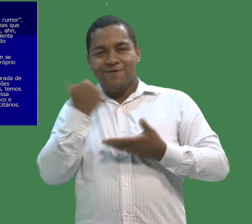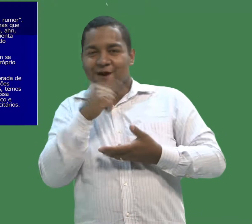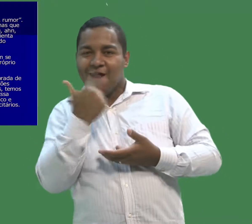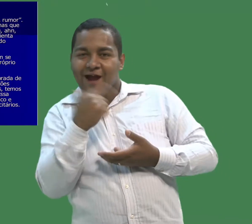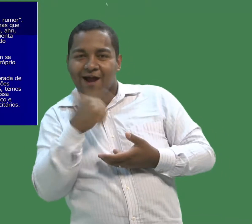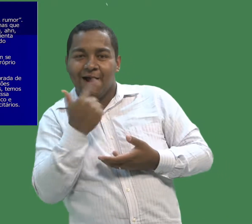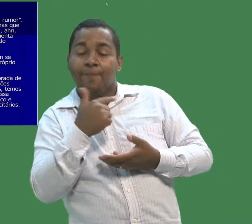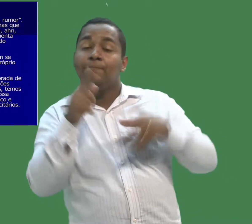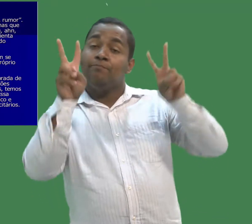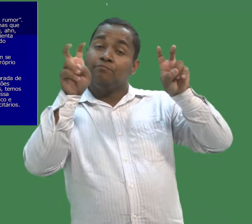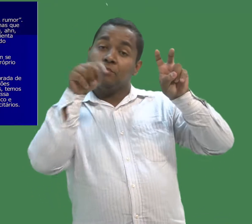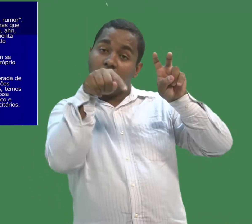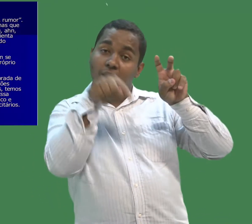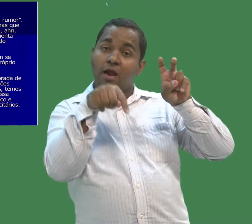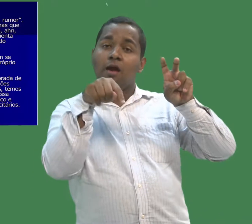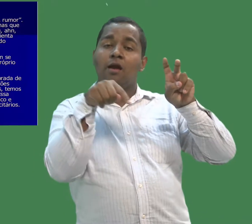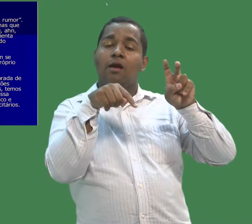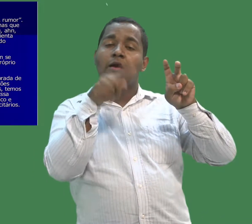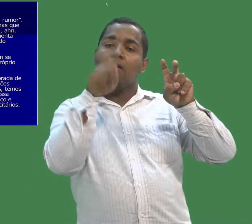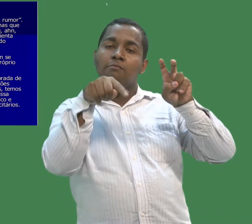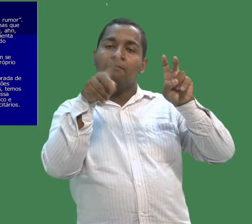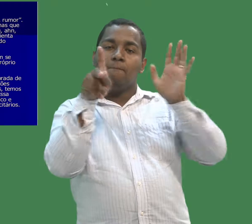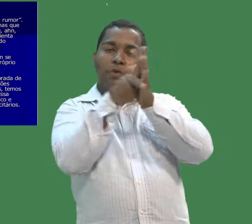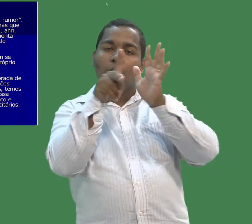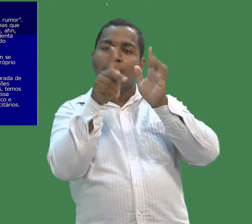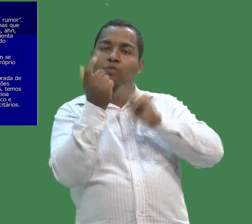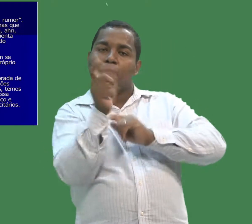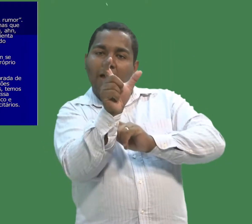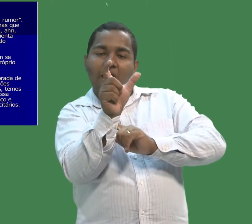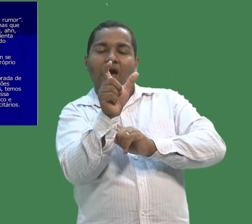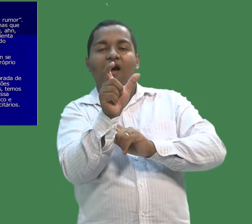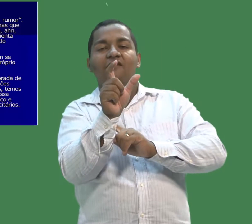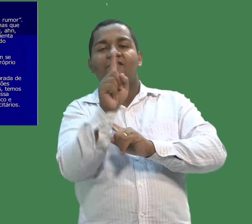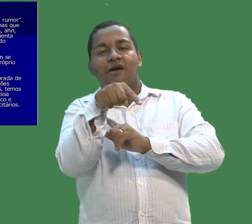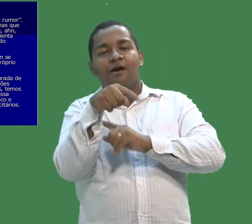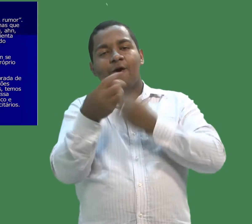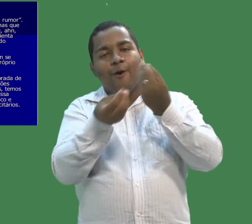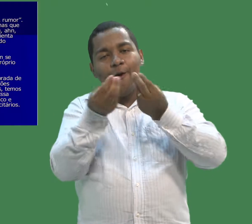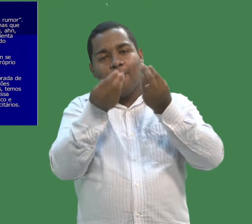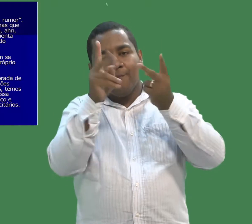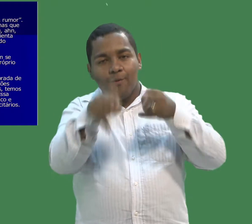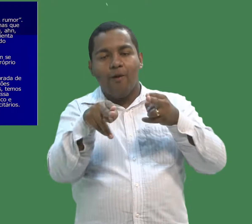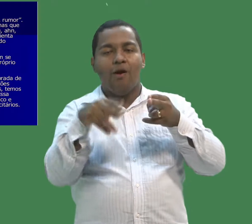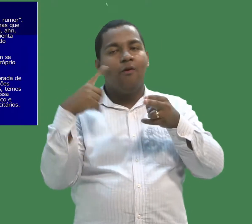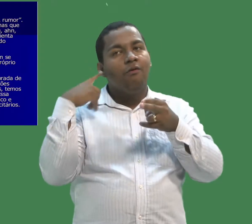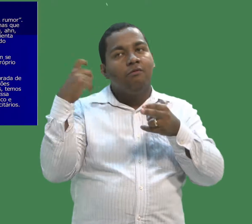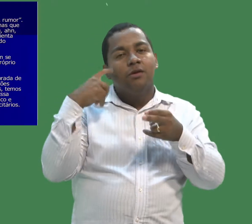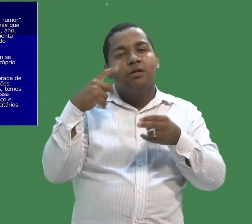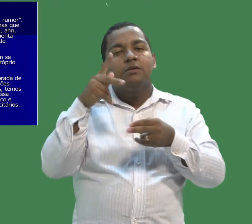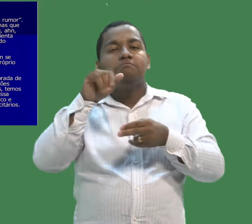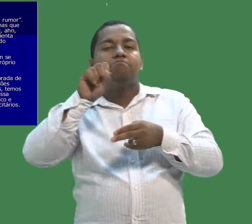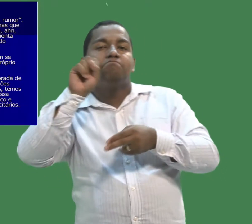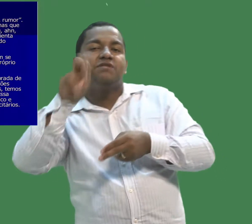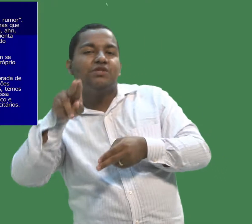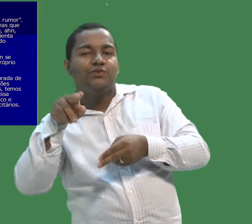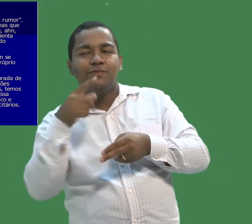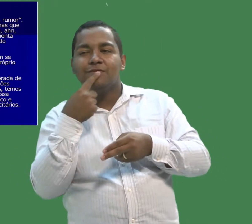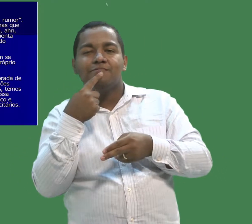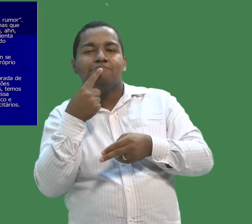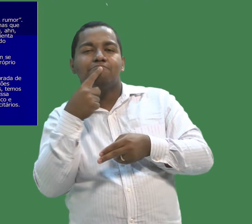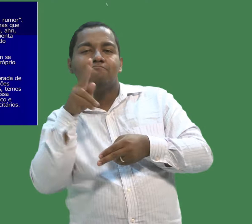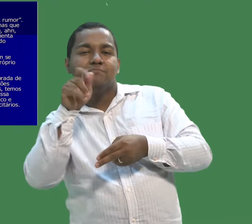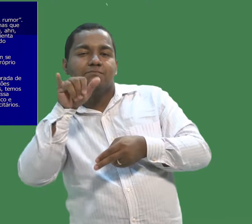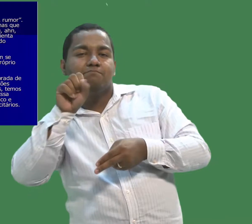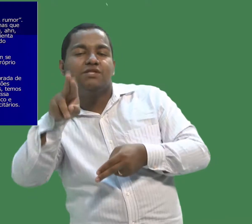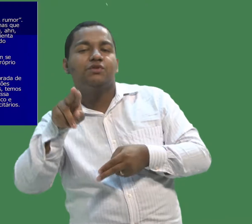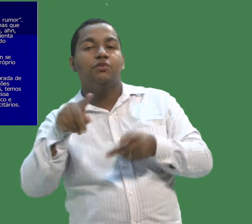formas que se usam para se chamar a atenção, como ruído, como psil, ei. Essa função ocorre quando a mensagem